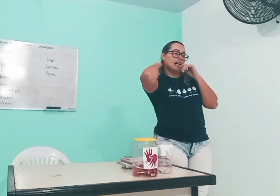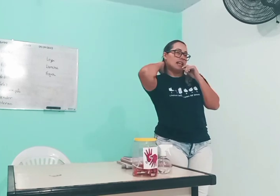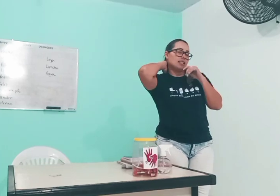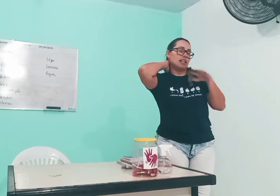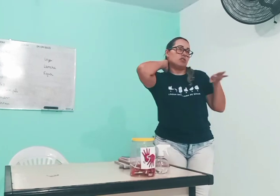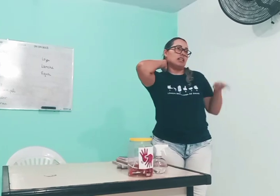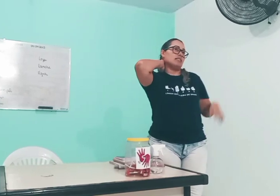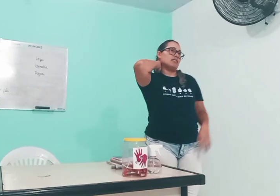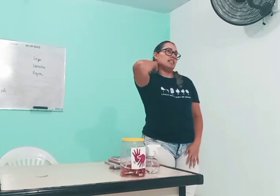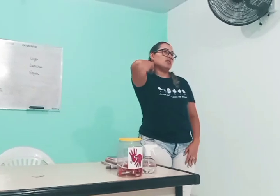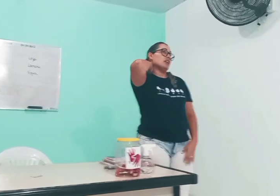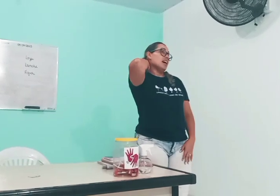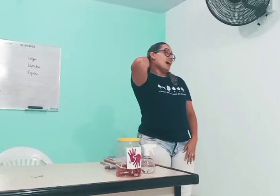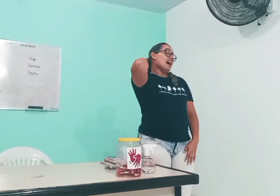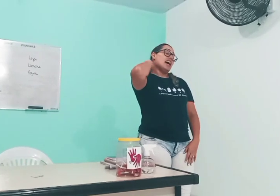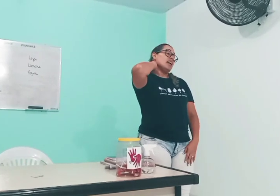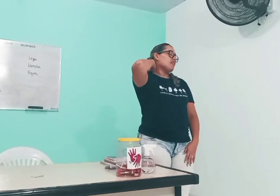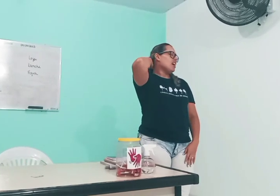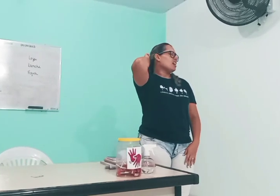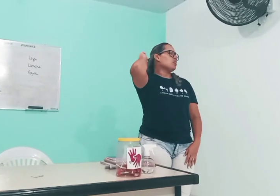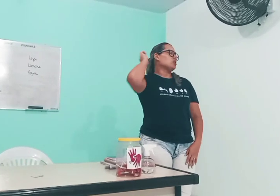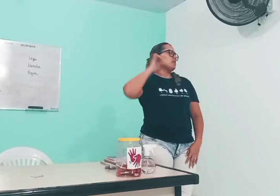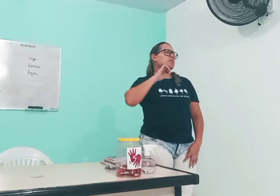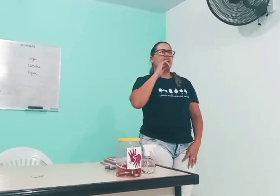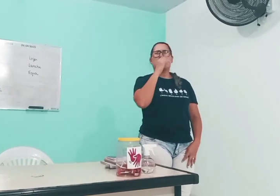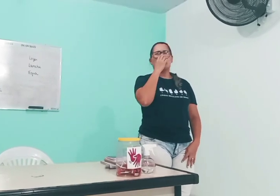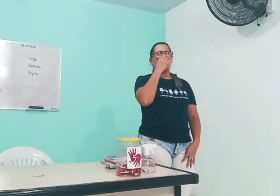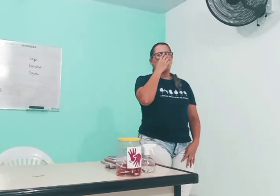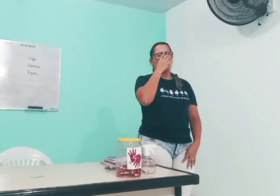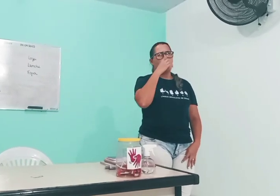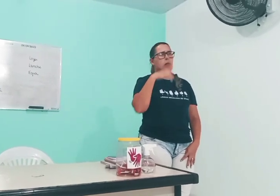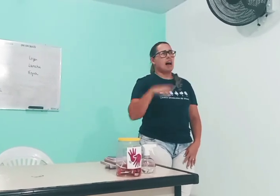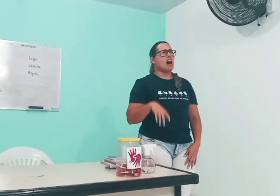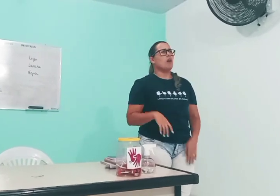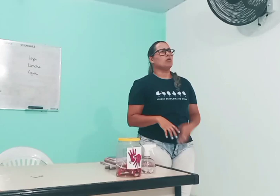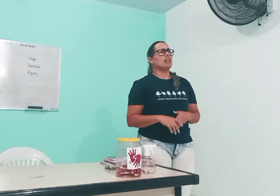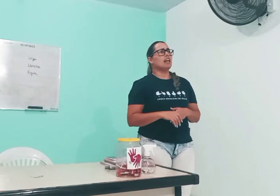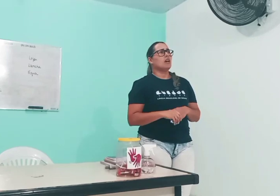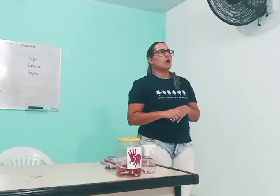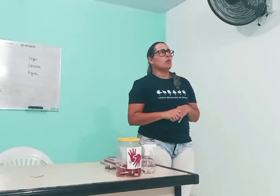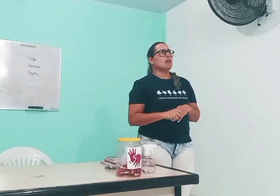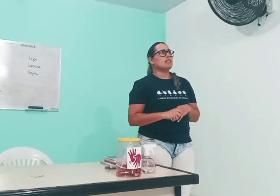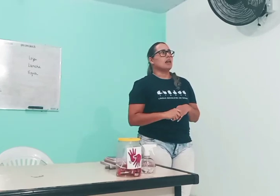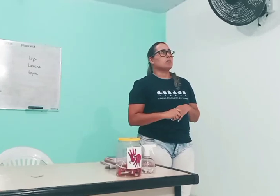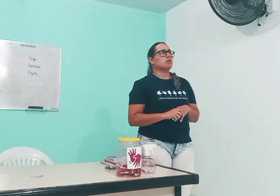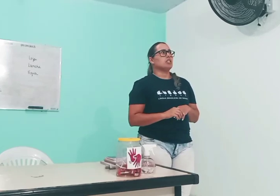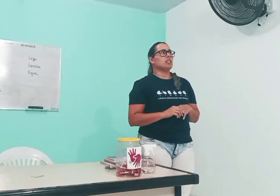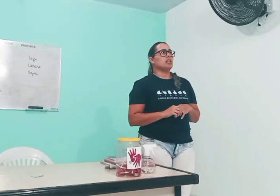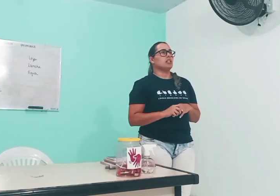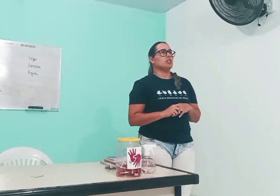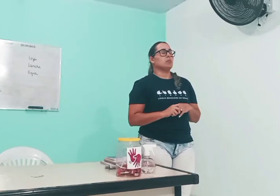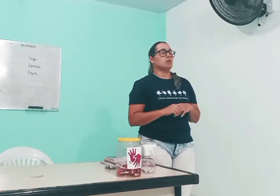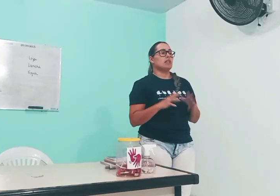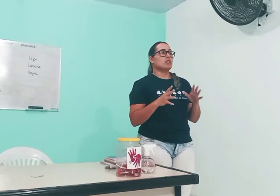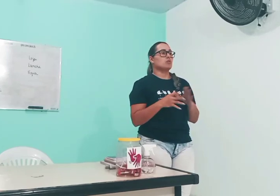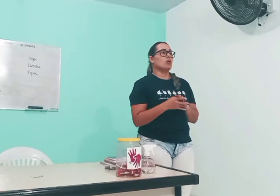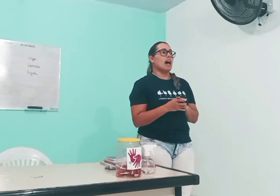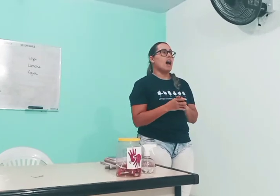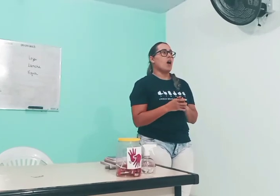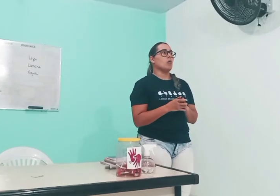sinais relacionados a isso. Aí ela falando, tipo assim, era totalmente normal, né? Um exemplo de tipo sexo oral,